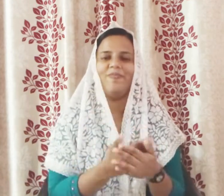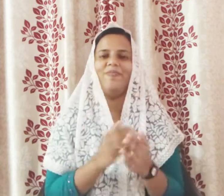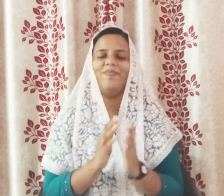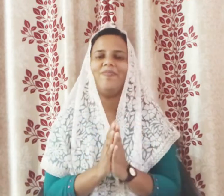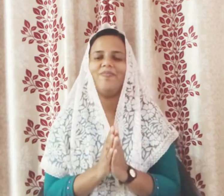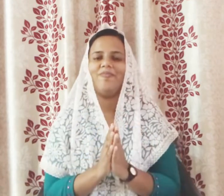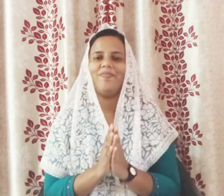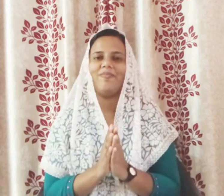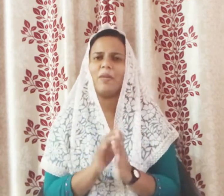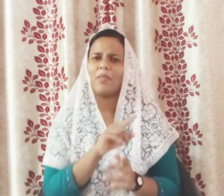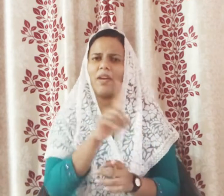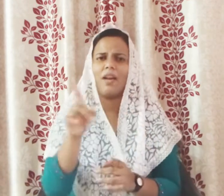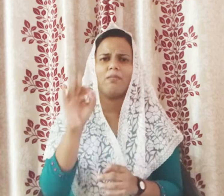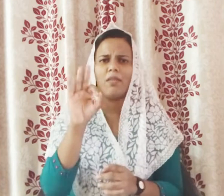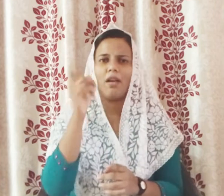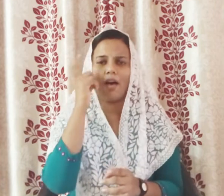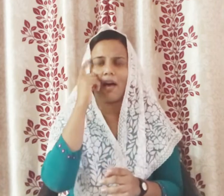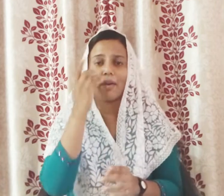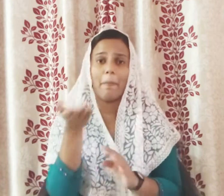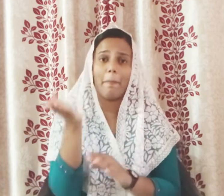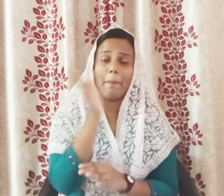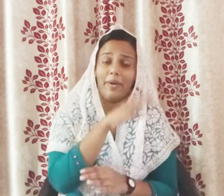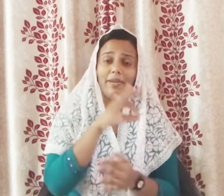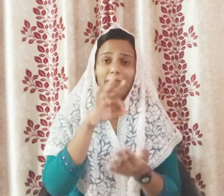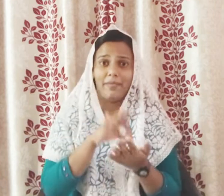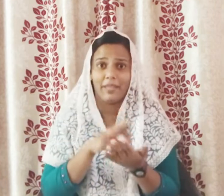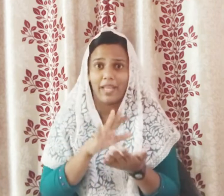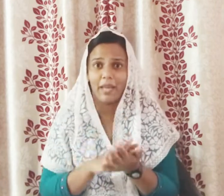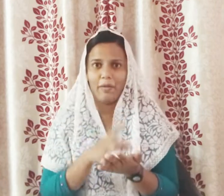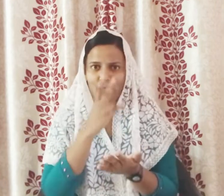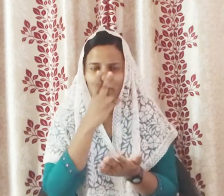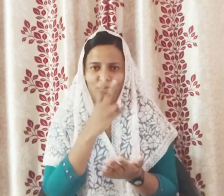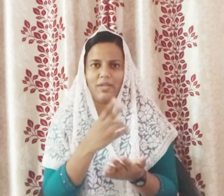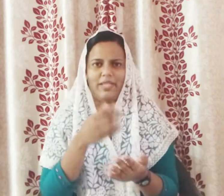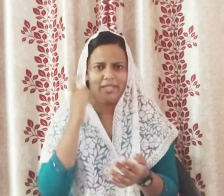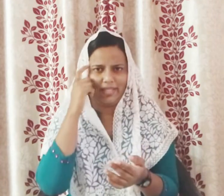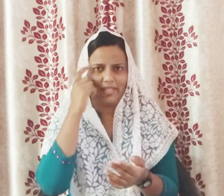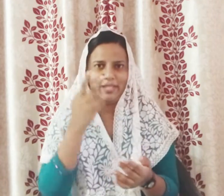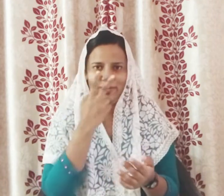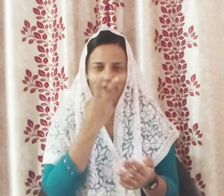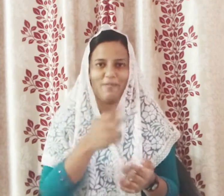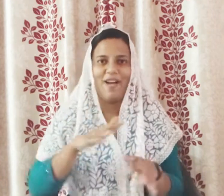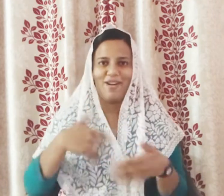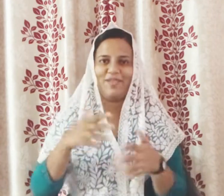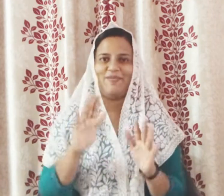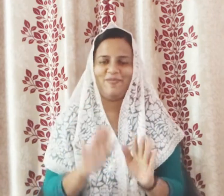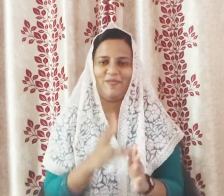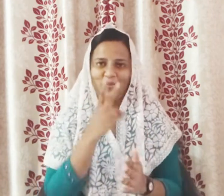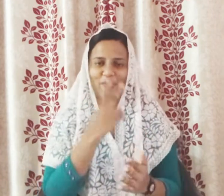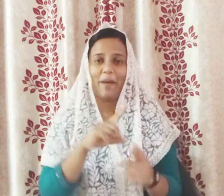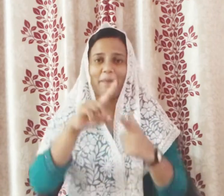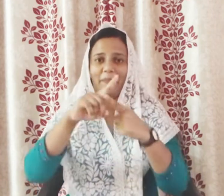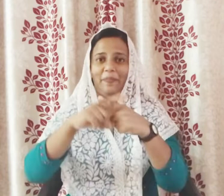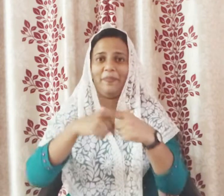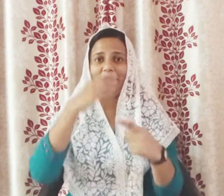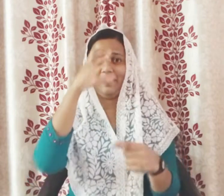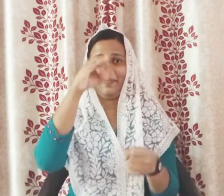പോവുകയാണ്. നമുക്ക് എല്ലാവർക്കും അറിയാവുന്ന ഒരു പഴയ നിയമ ഭാഗമാണ് നമ്മളിന്ന് ചിന്തിക്കുവാനായിട്ട് ആഗ്രഹിക്കുന്നത്. ജോശുവയുടെ